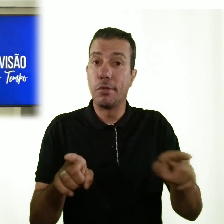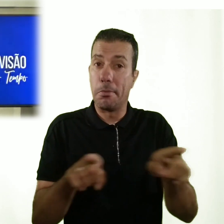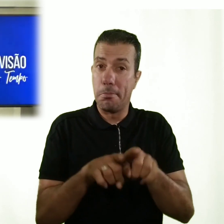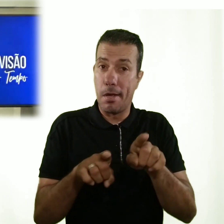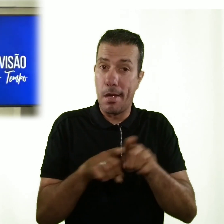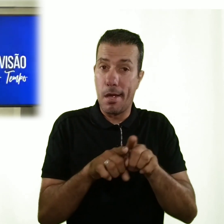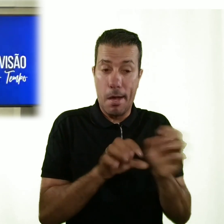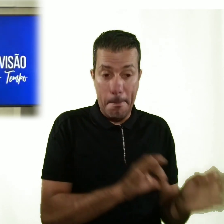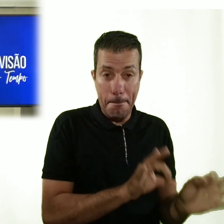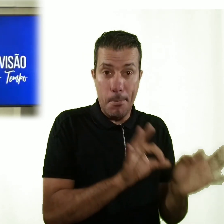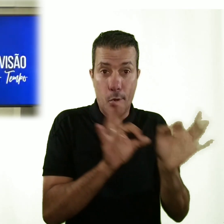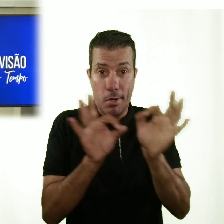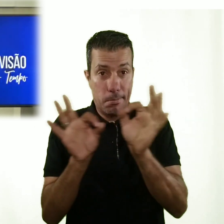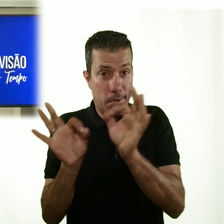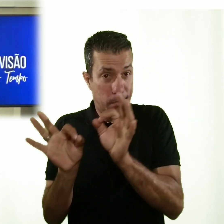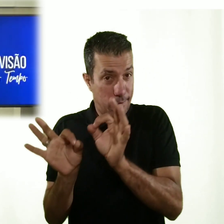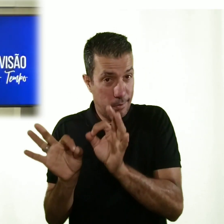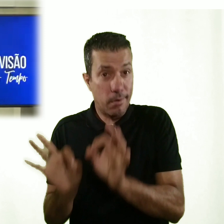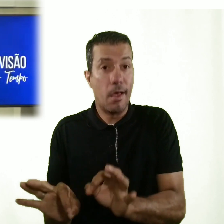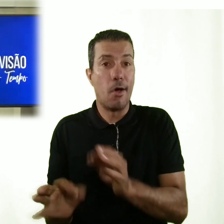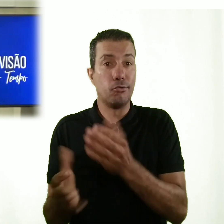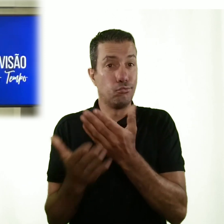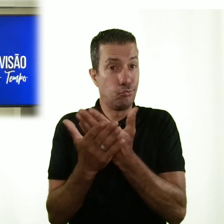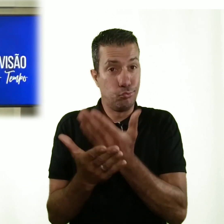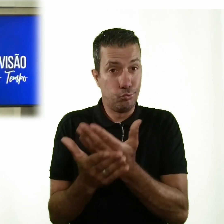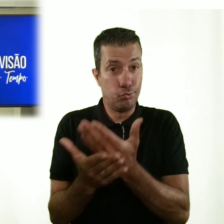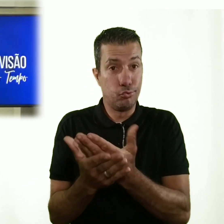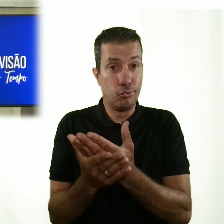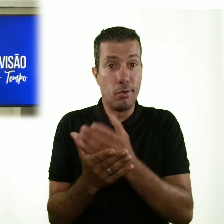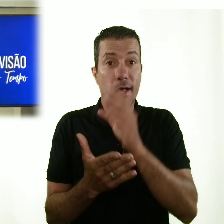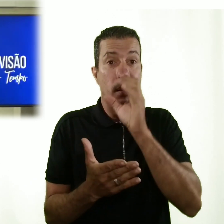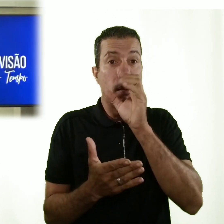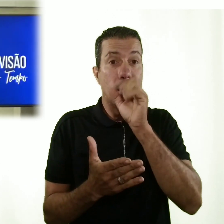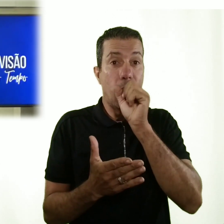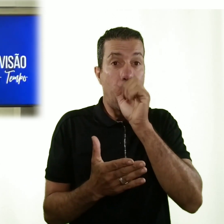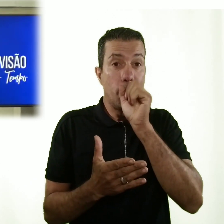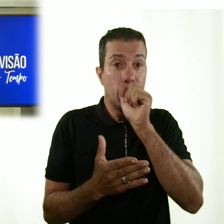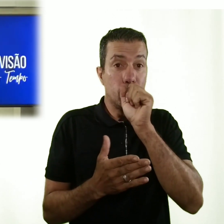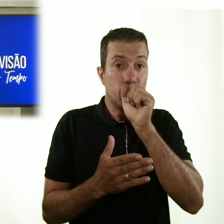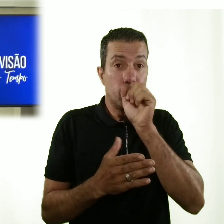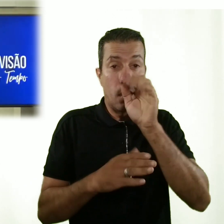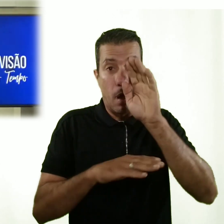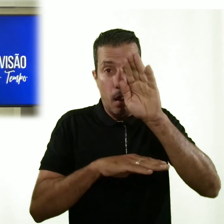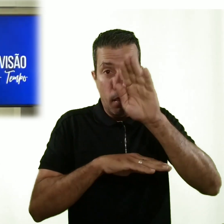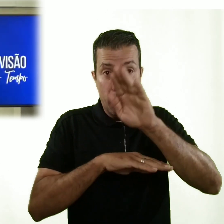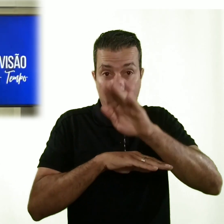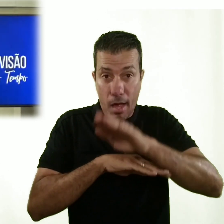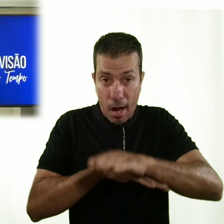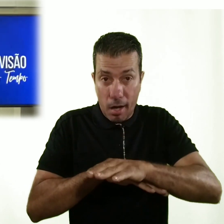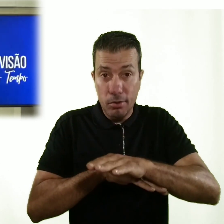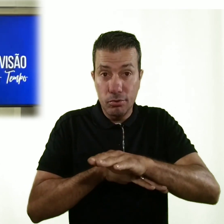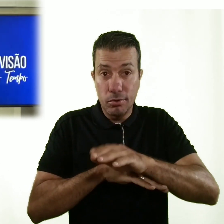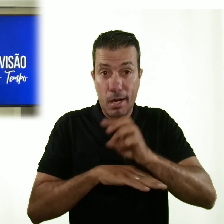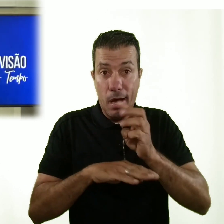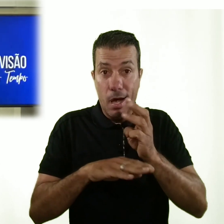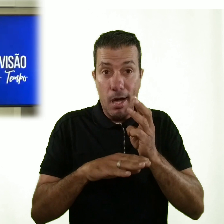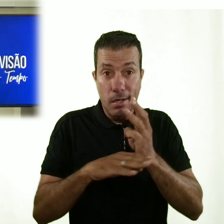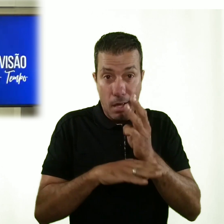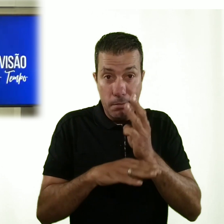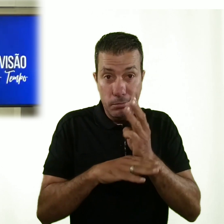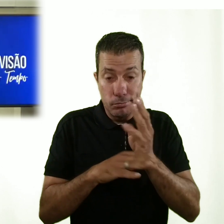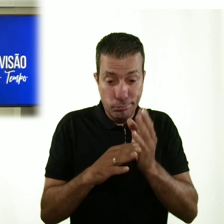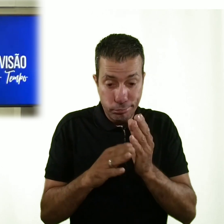das aulas, durante as transmissões aqui, aos sábados à tarde, às 16 horas, o WhatsApp estará aberto para que você participe